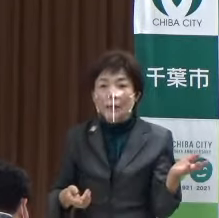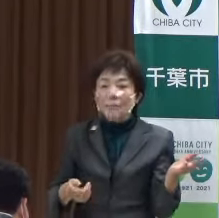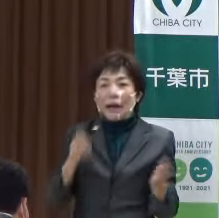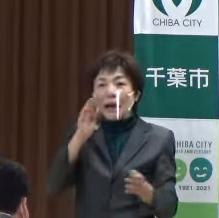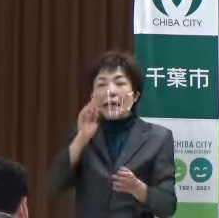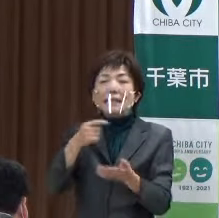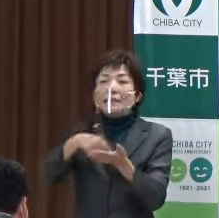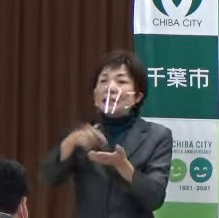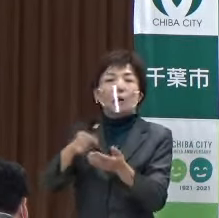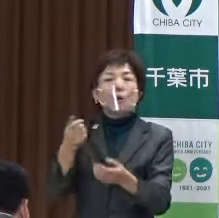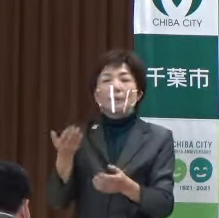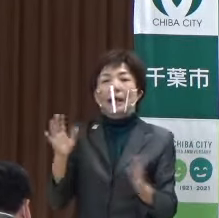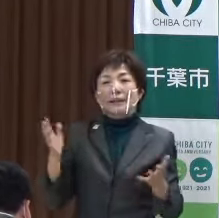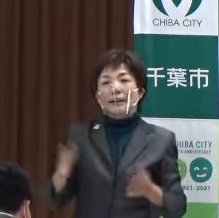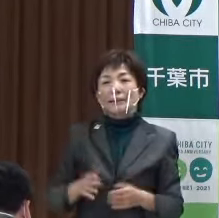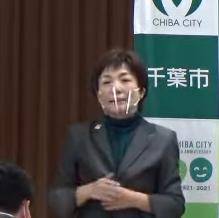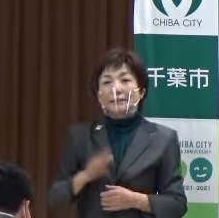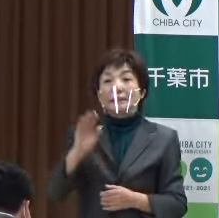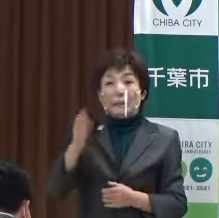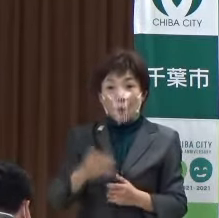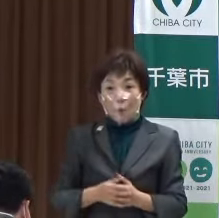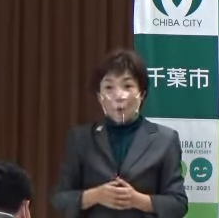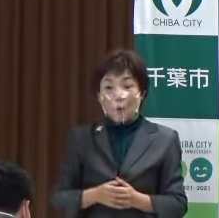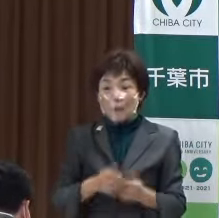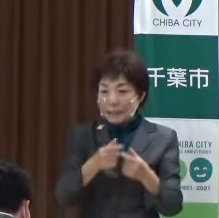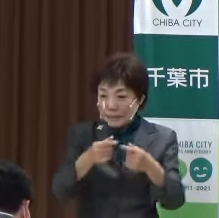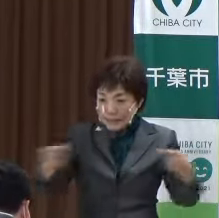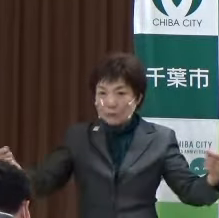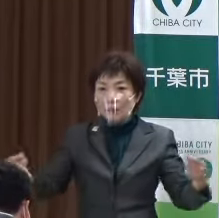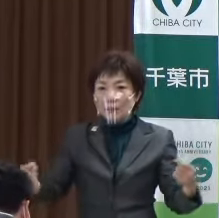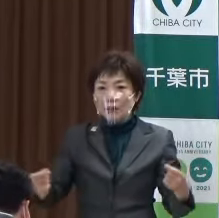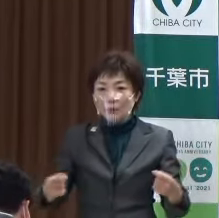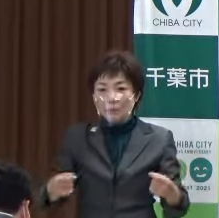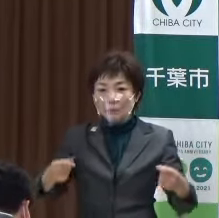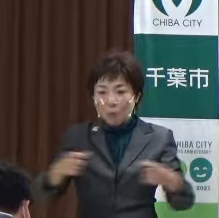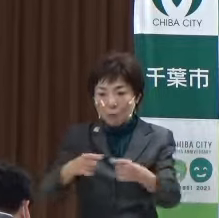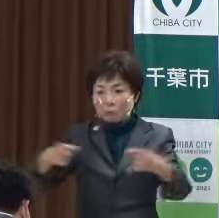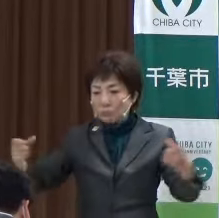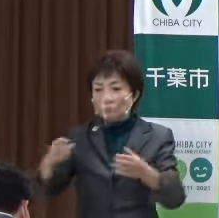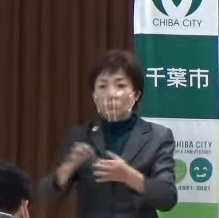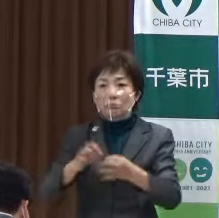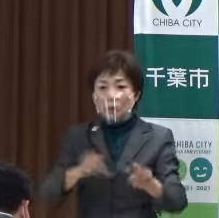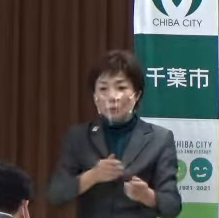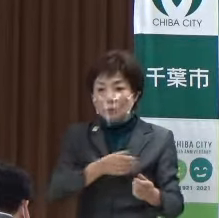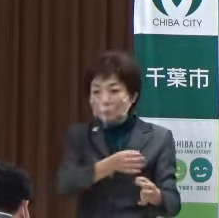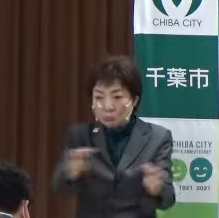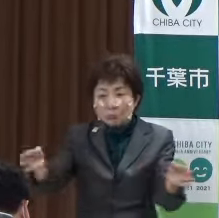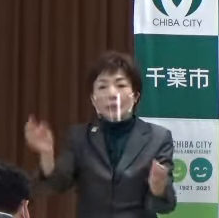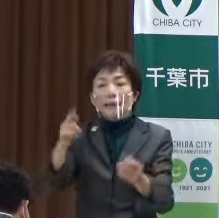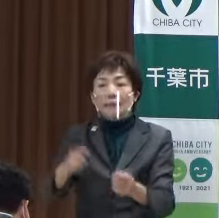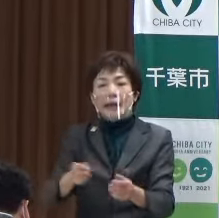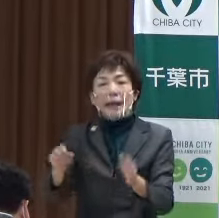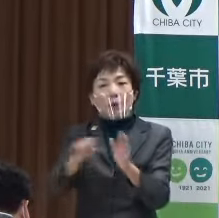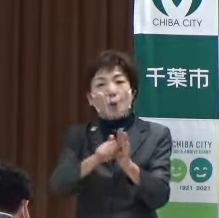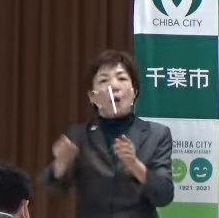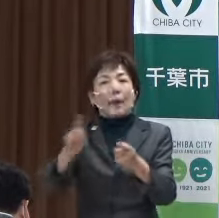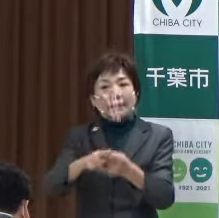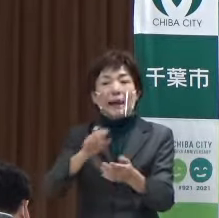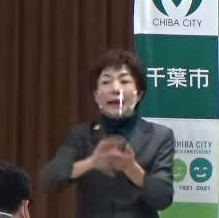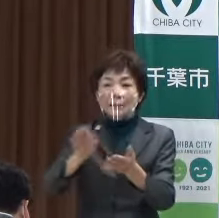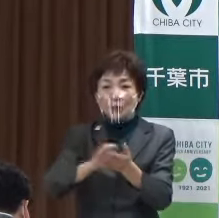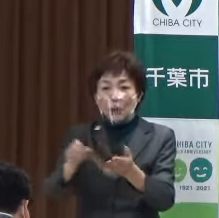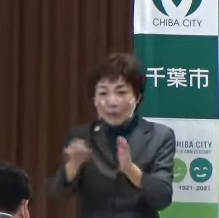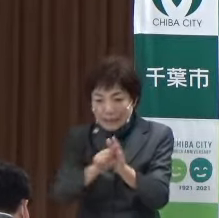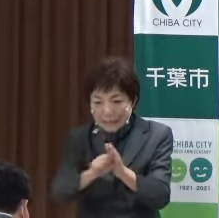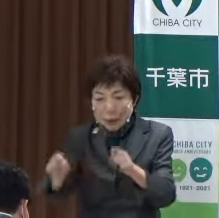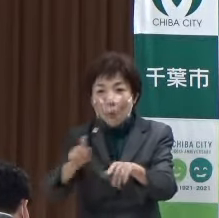資産をというわけではもちろんありませんけれども、一律に、定常するように、税の有効活用、事実に実効